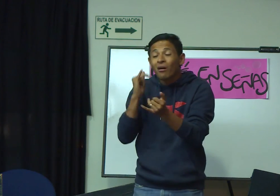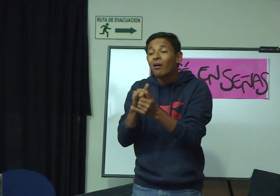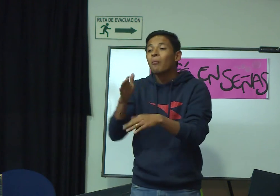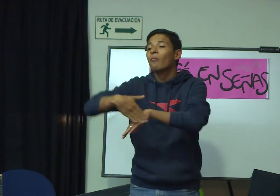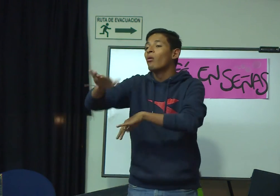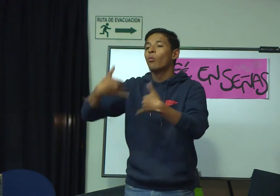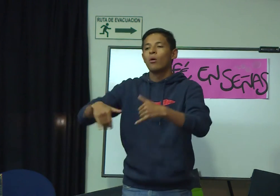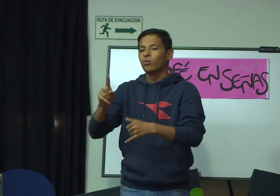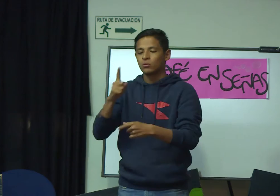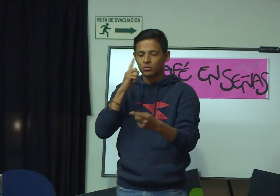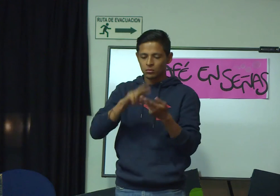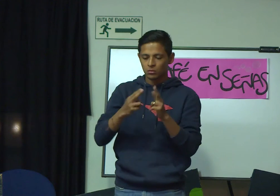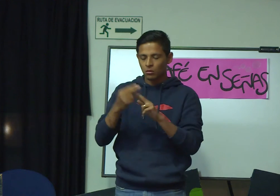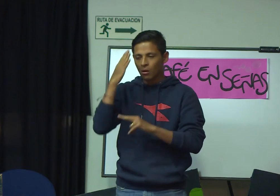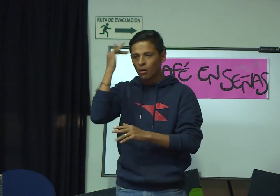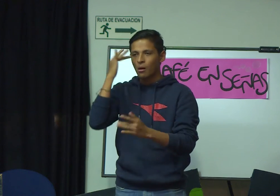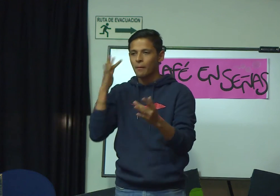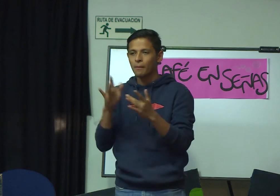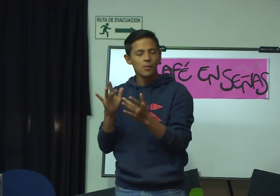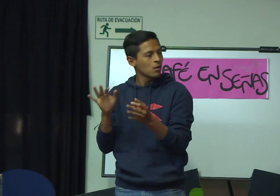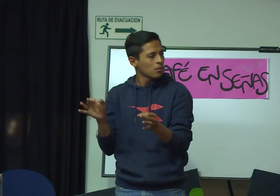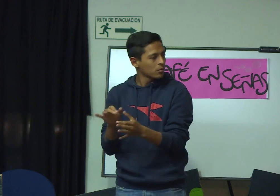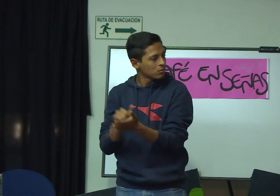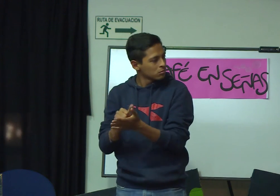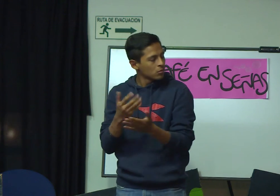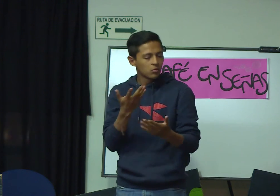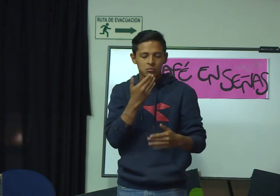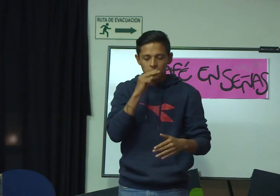de Finlandia, nosotros podemos cambiar esa forma de educación.